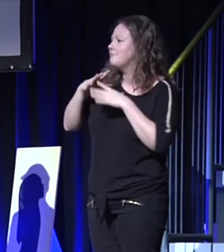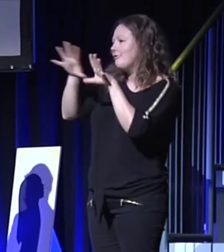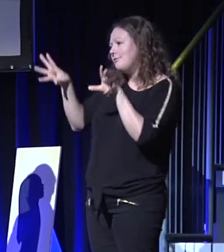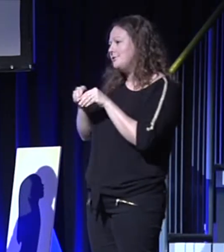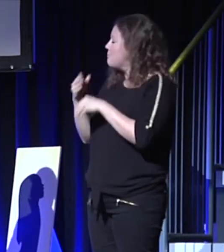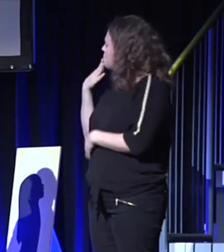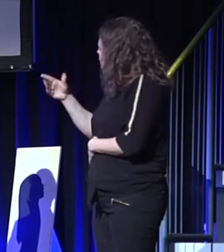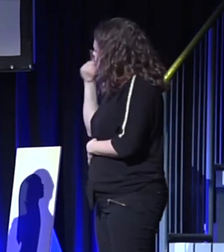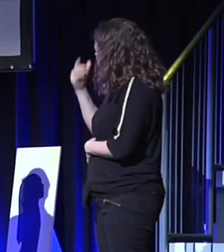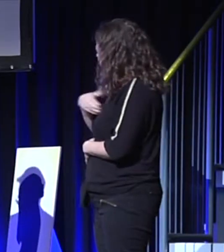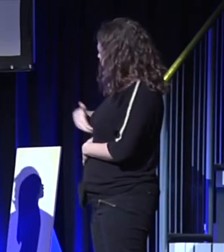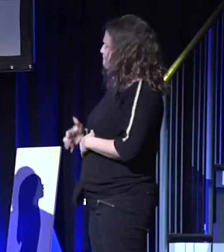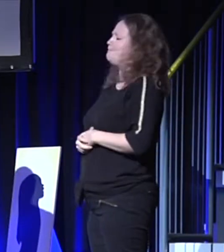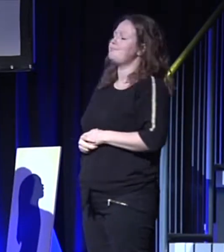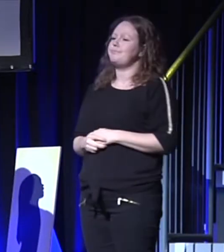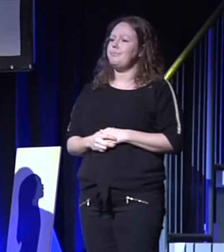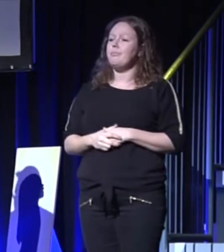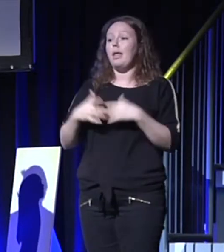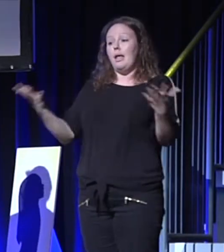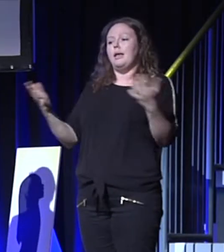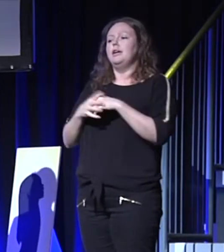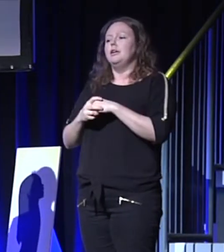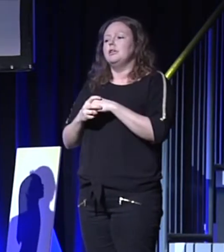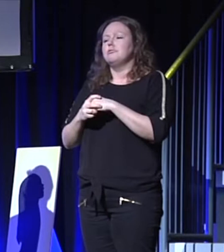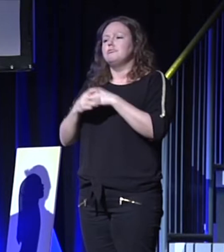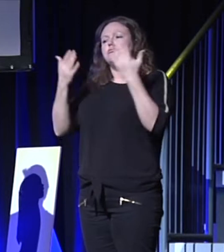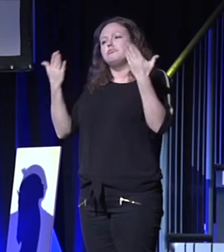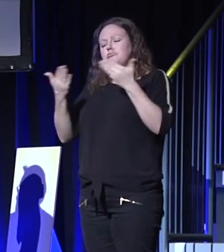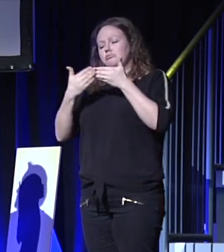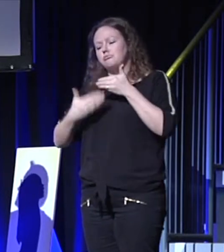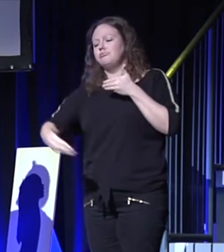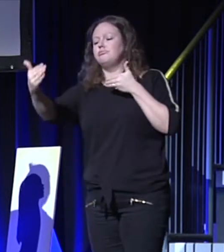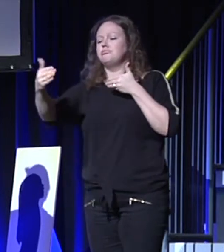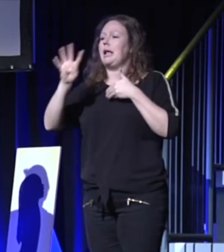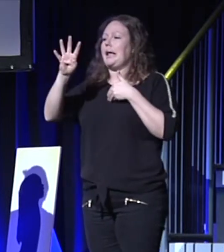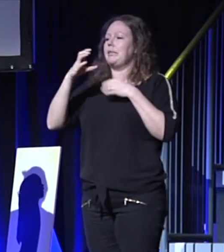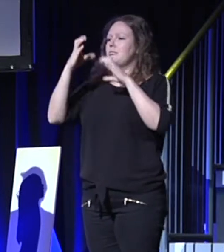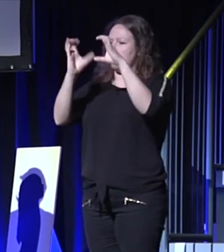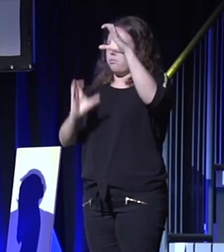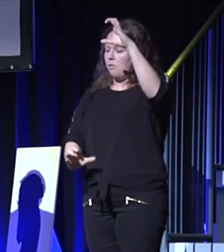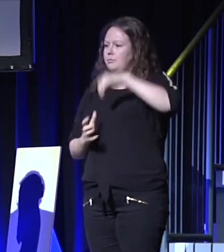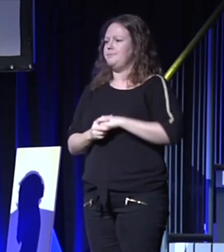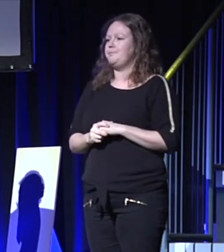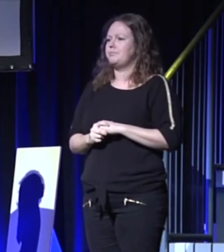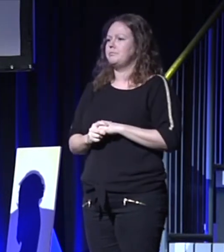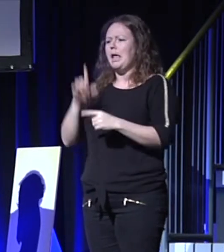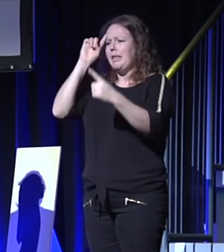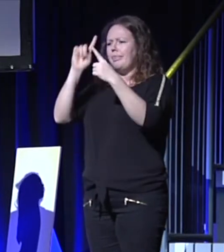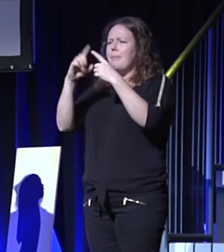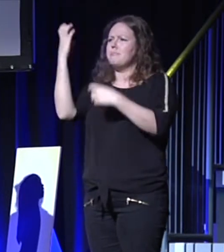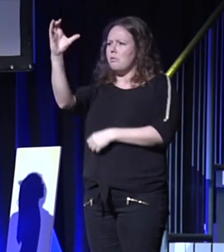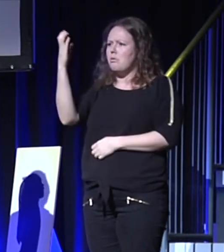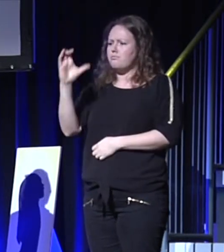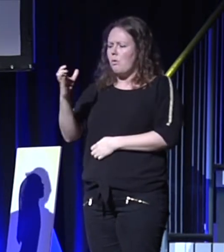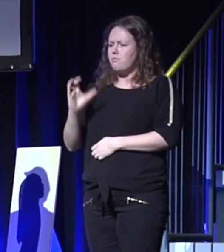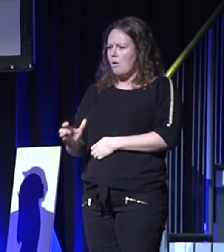Merci. Alors, cette cérémonie a un plan simple. On va aborder quatre grandes thématiques et à chaque thème, un petit rappel des actions